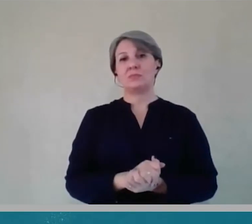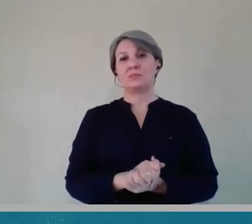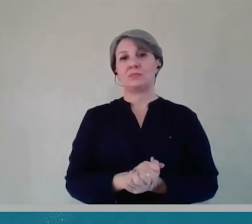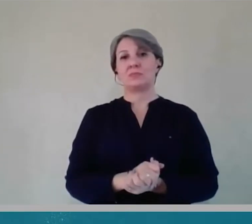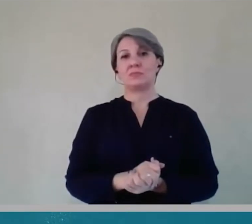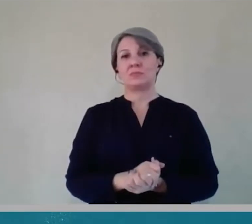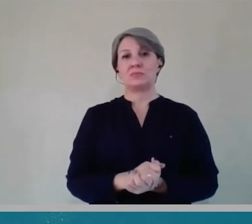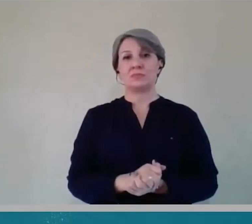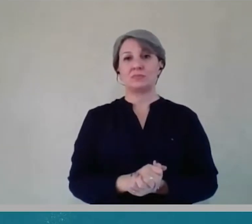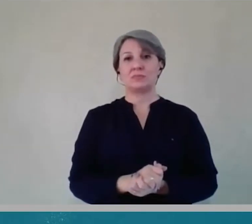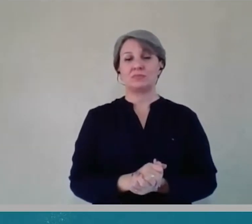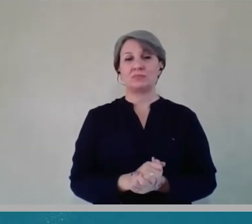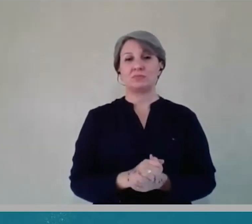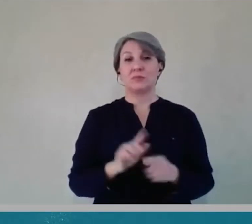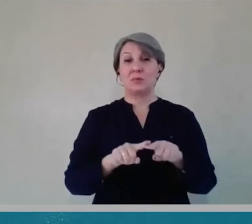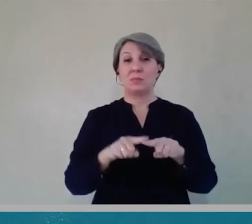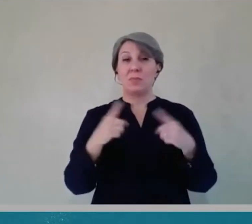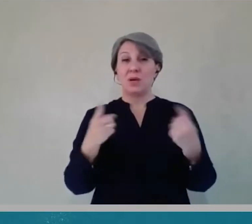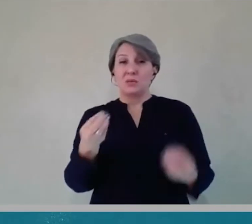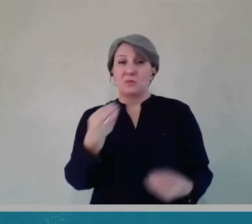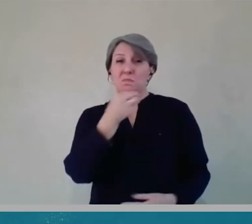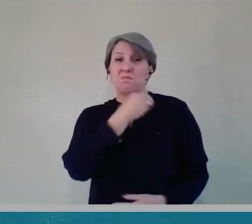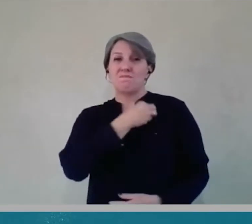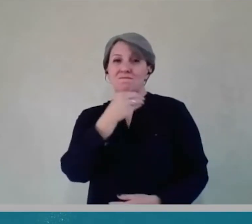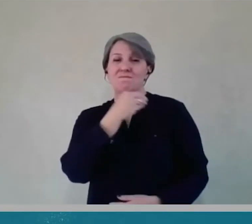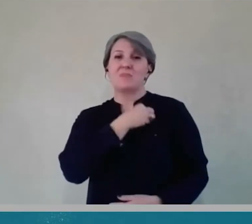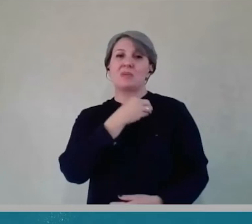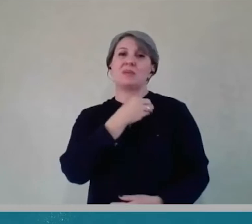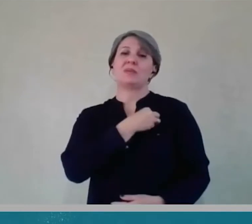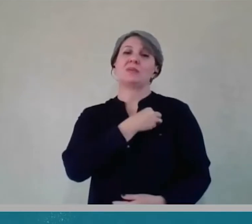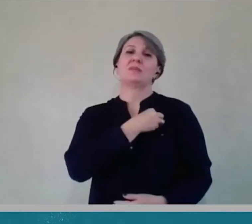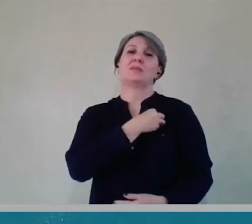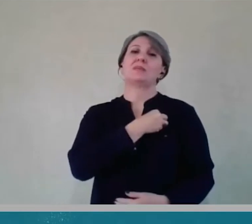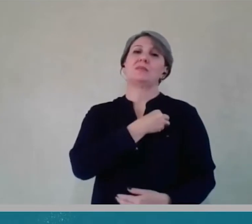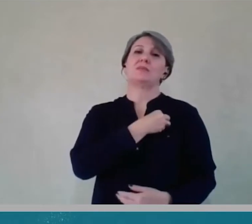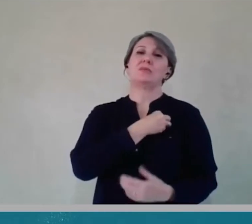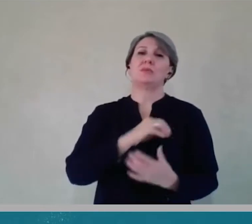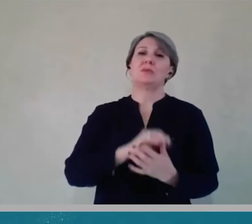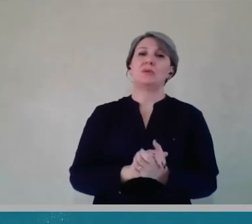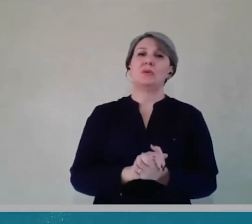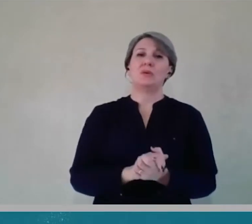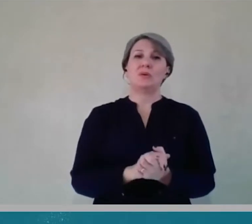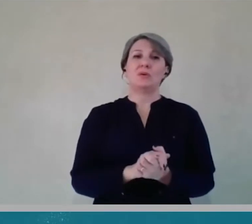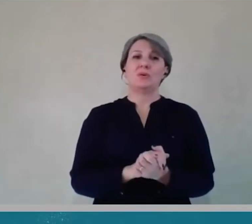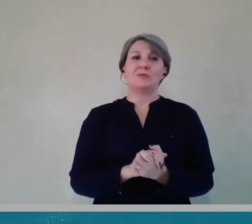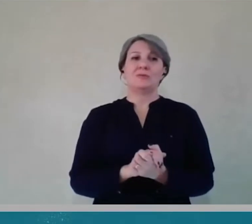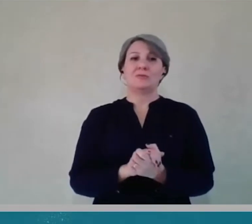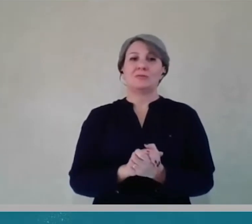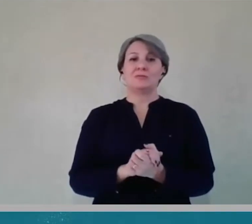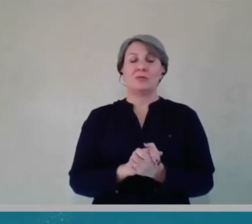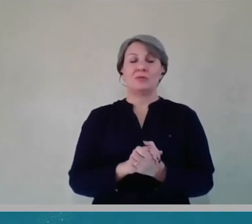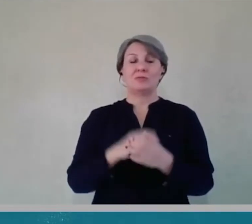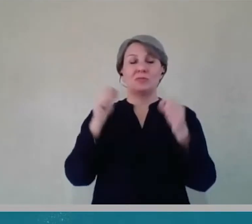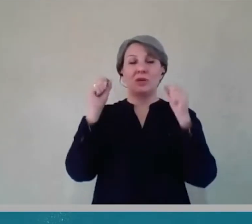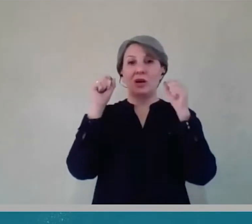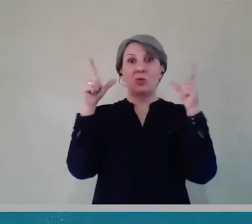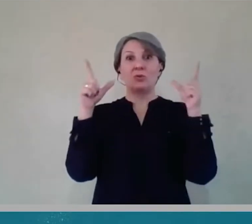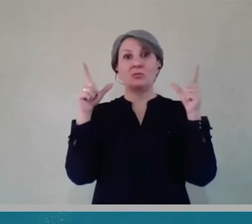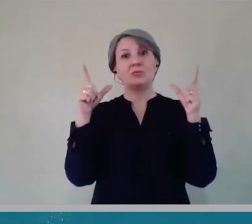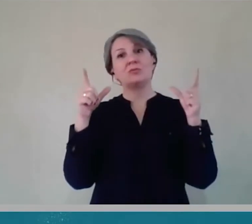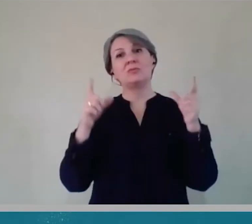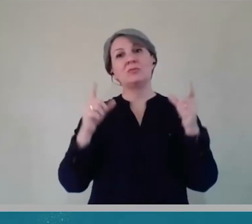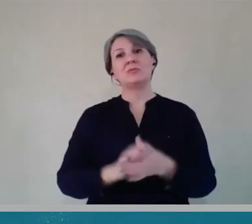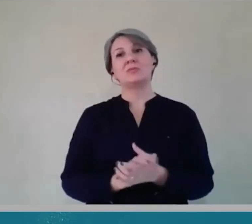Mas o pecado, tomando ocasião pelo mandamento, despertou. Não vou ler o versículo